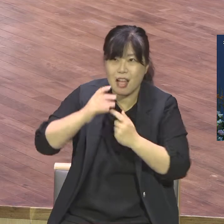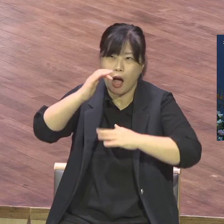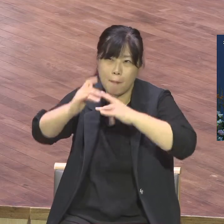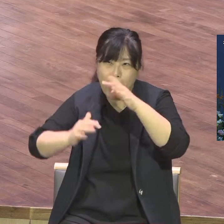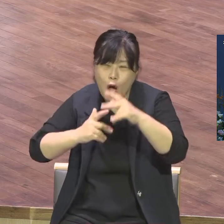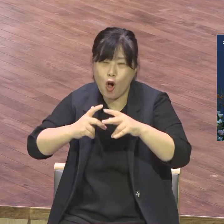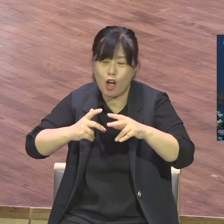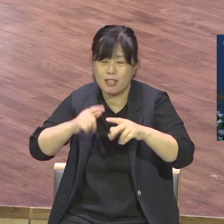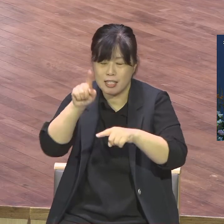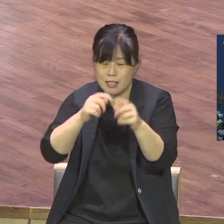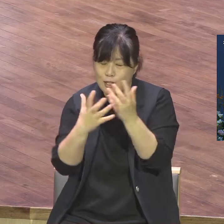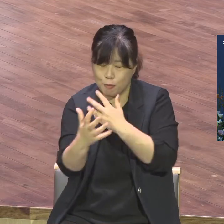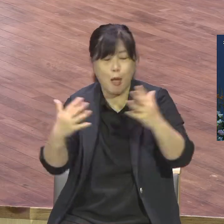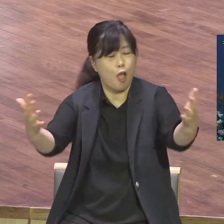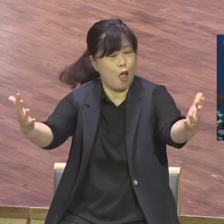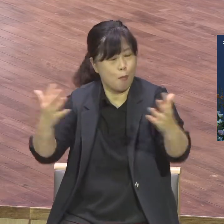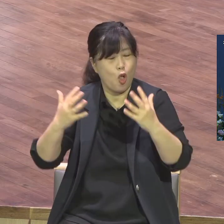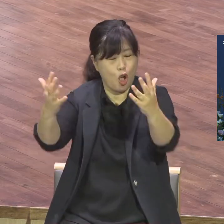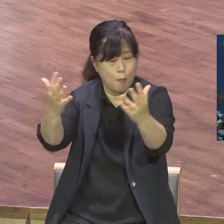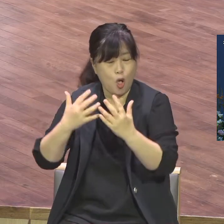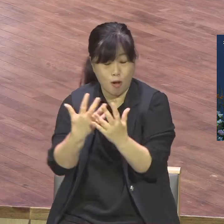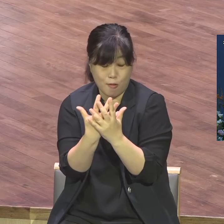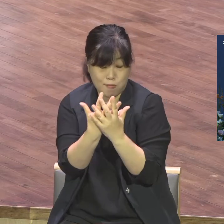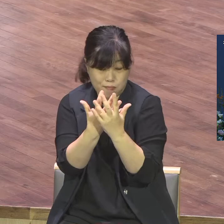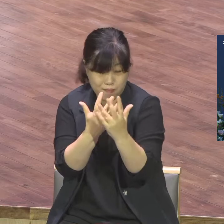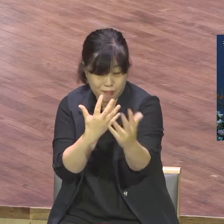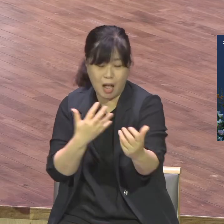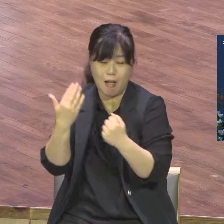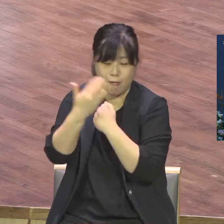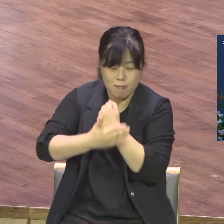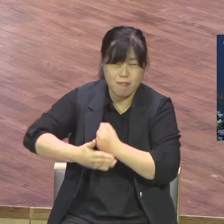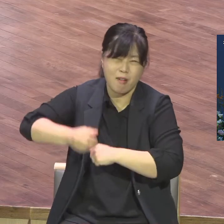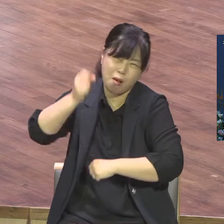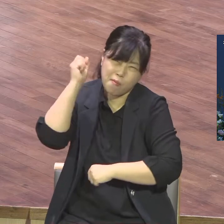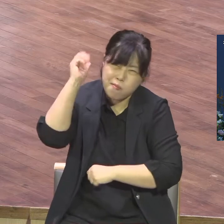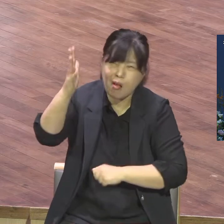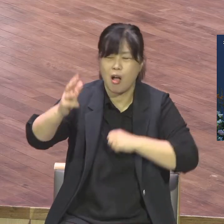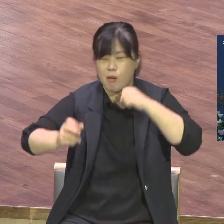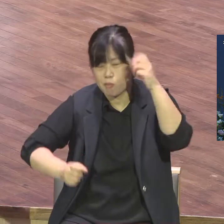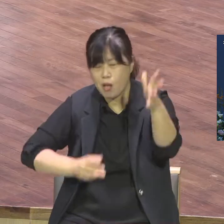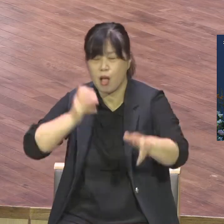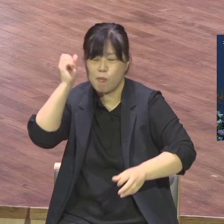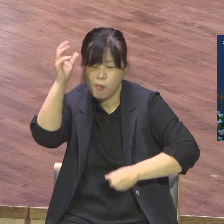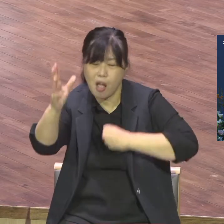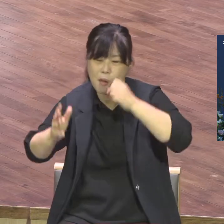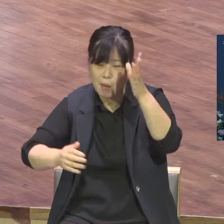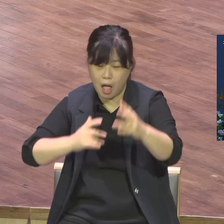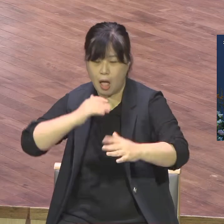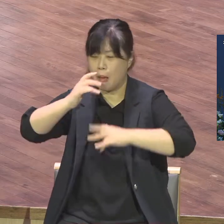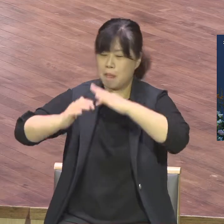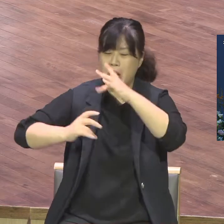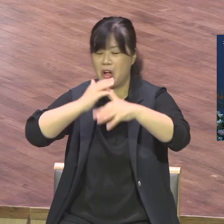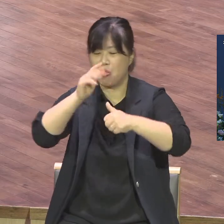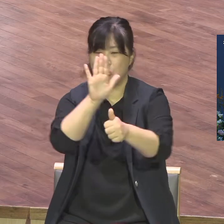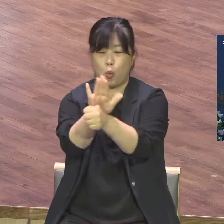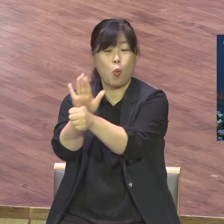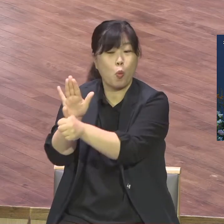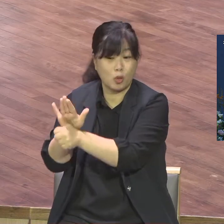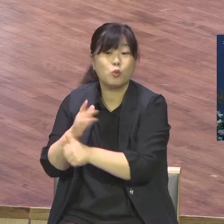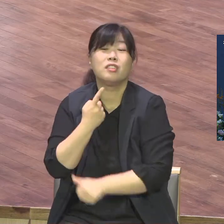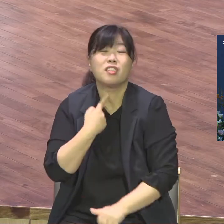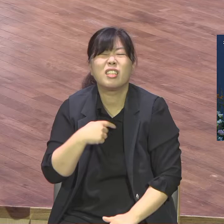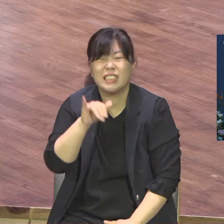막 시끌벅적했다니까요. 그 은사 집회 제가 뭐 방언을 하지 뭐 그 당시에는 뭐 내가 이 보험 강조를